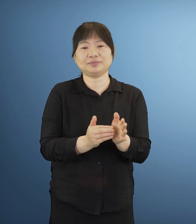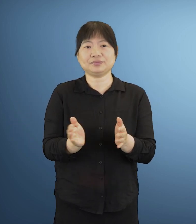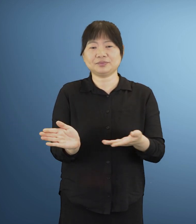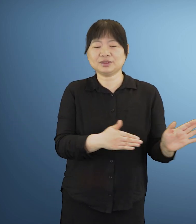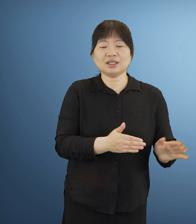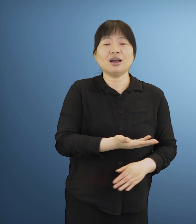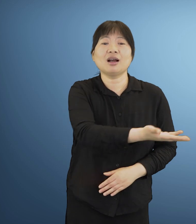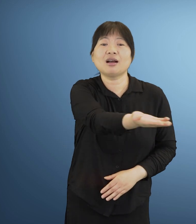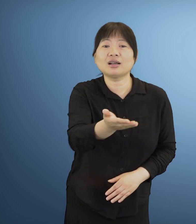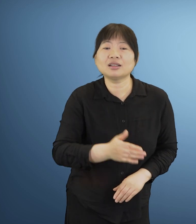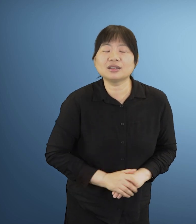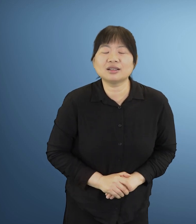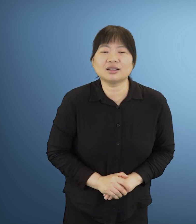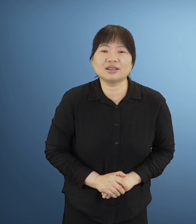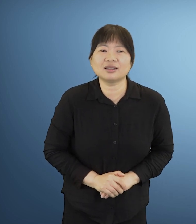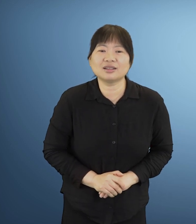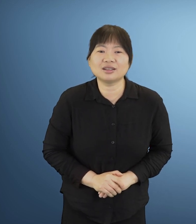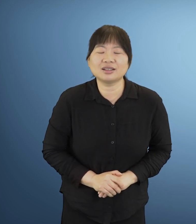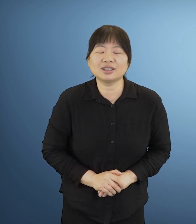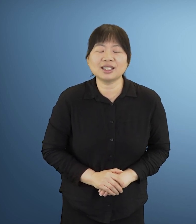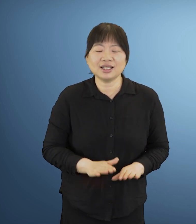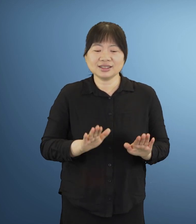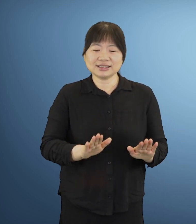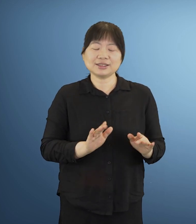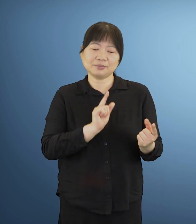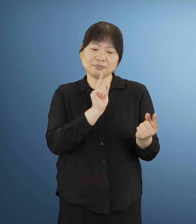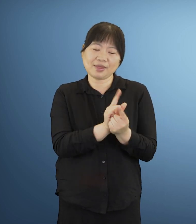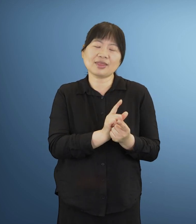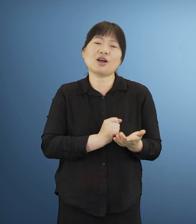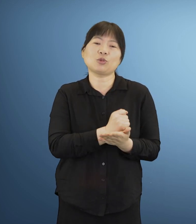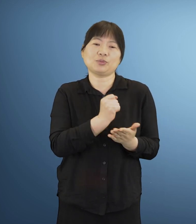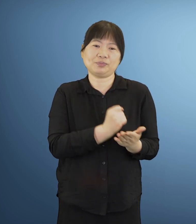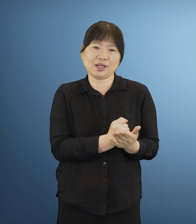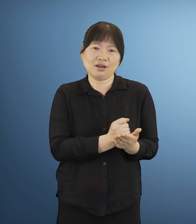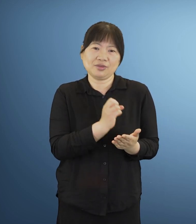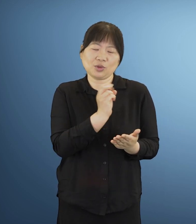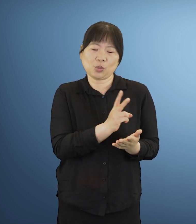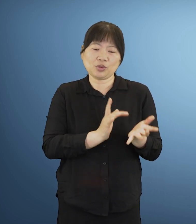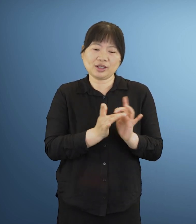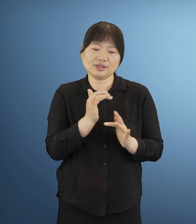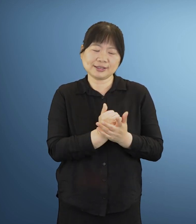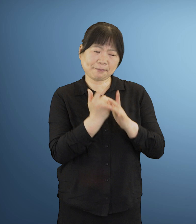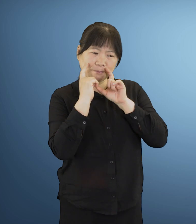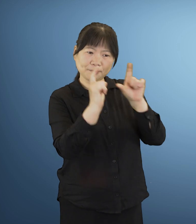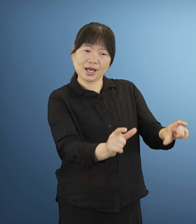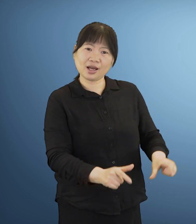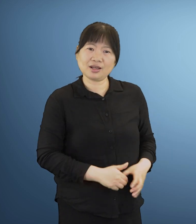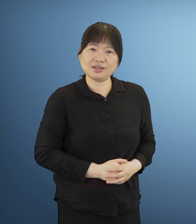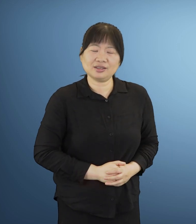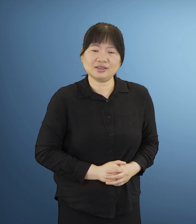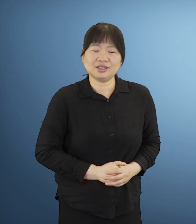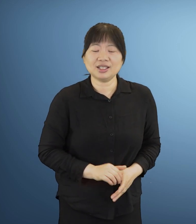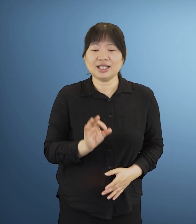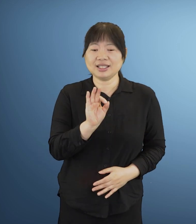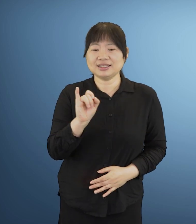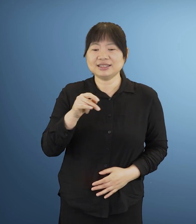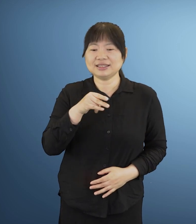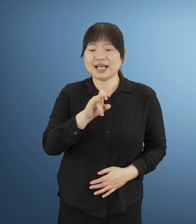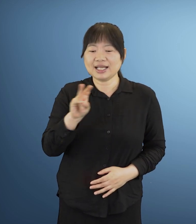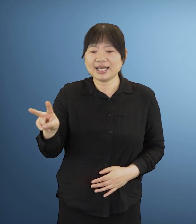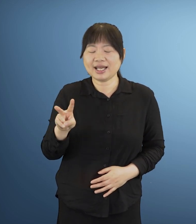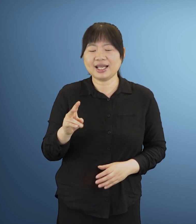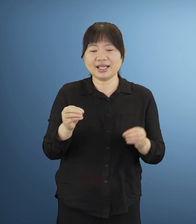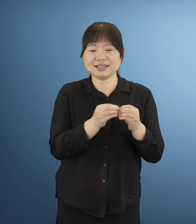그것이 그들이 처해 있는 운명이고 예수님의 선언입니다. 그래서 이사야의